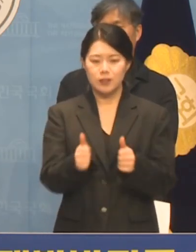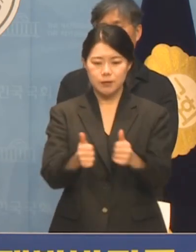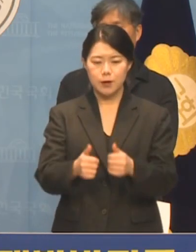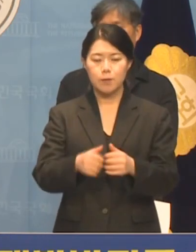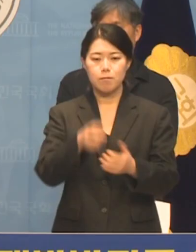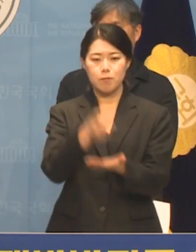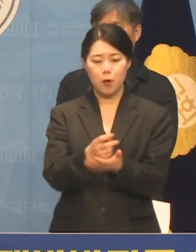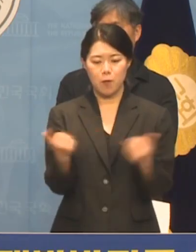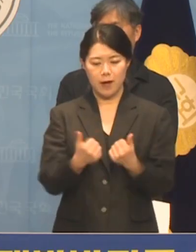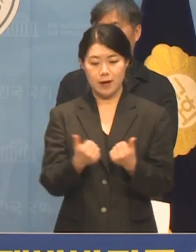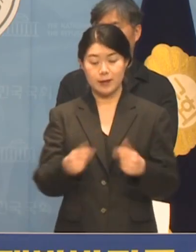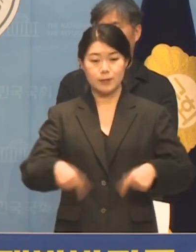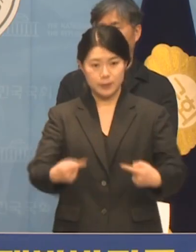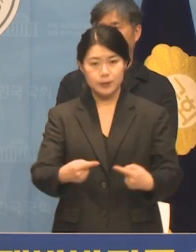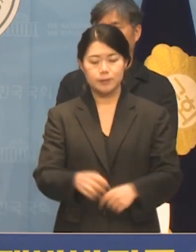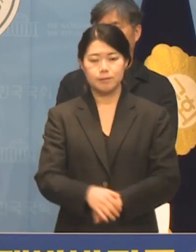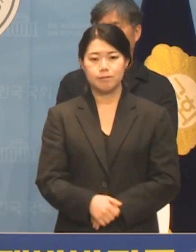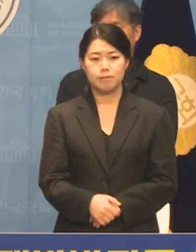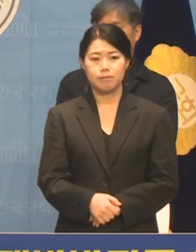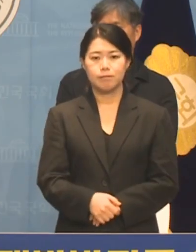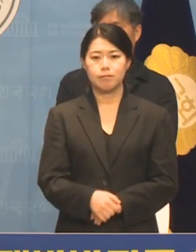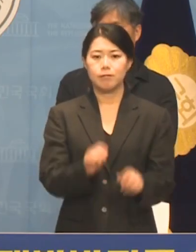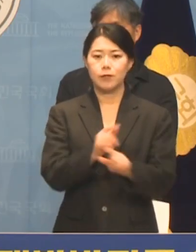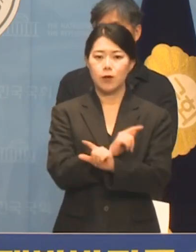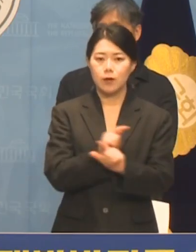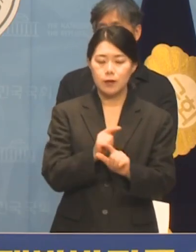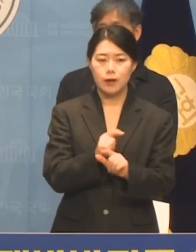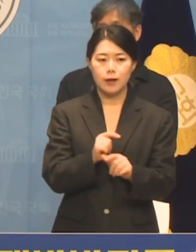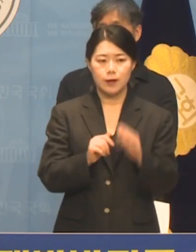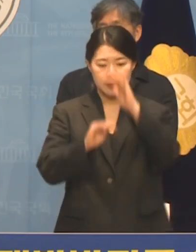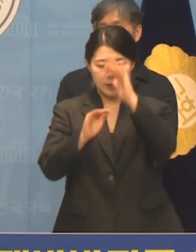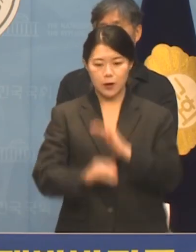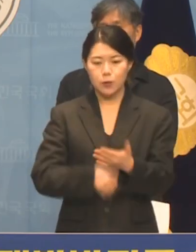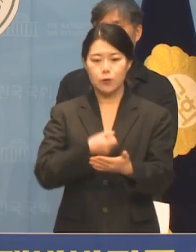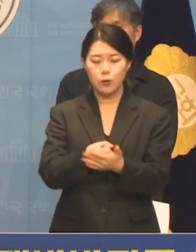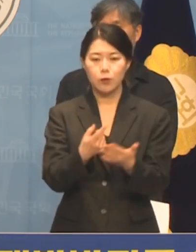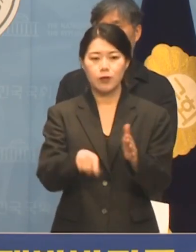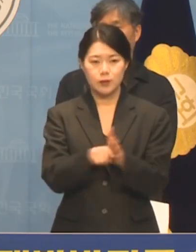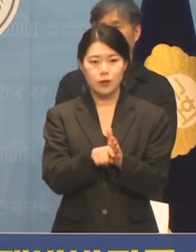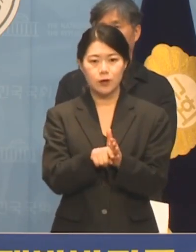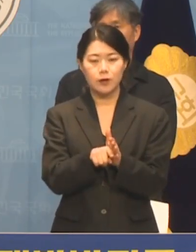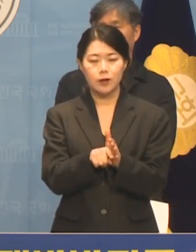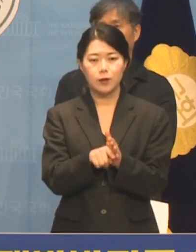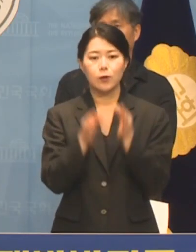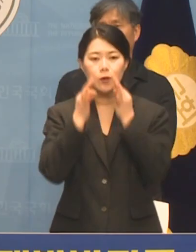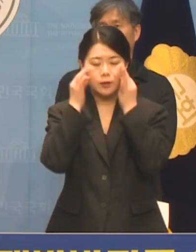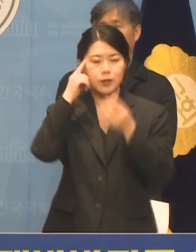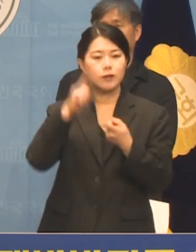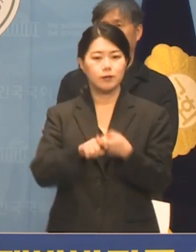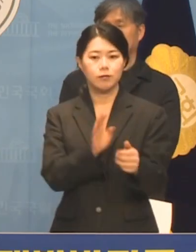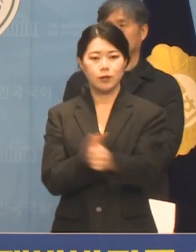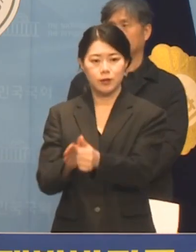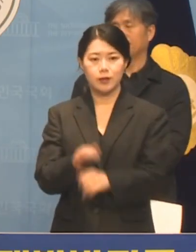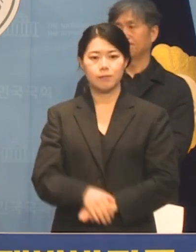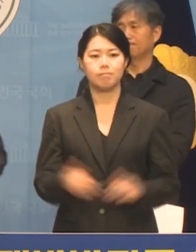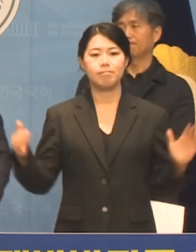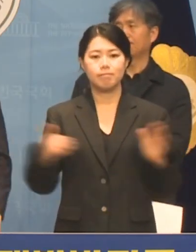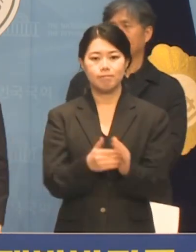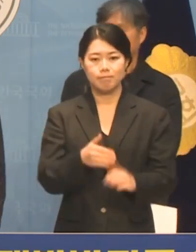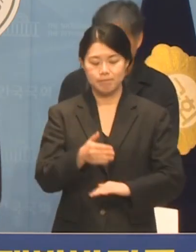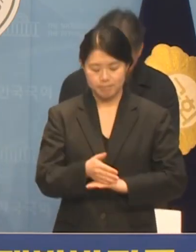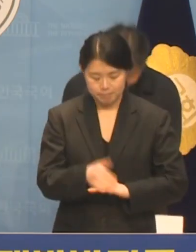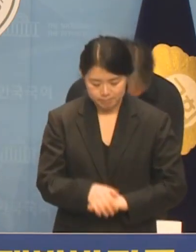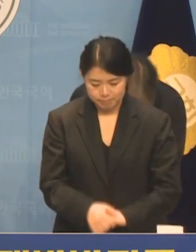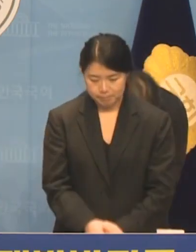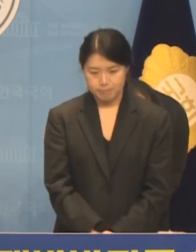논의에 참여하고 최대한 풍부한 내용이 통과될 수 있도록 노력하겠습니다. 많은 관심 부탁드리겠습니다. 기자회견 마치겠습니다.